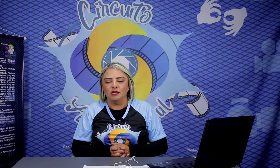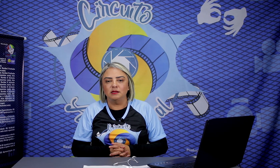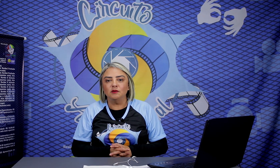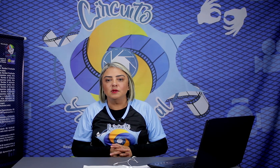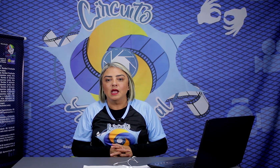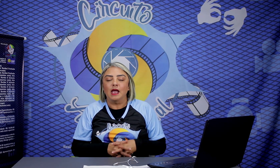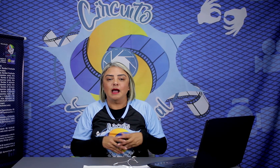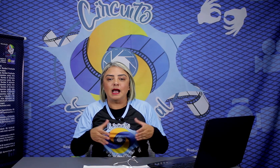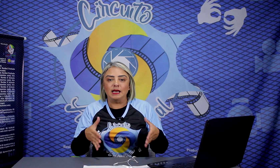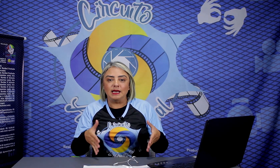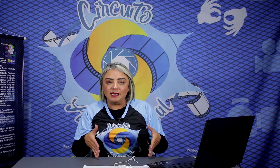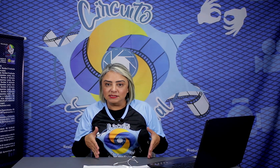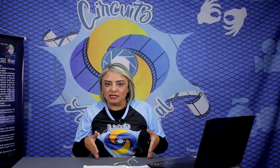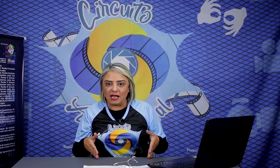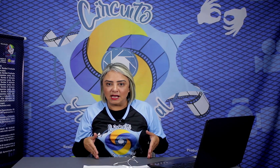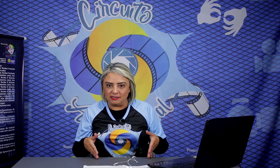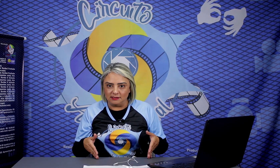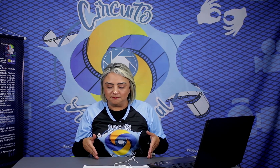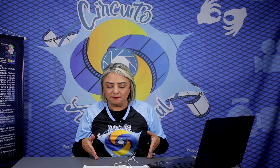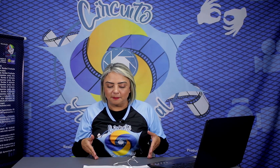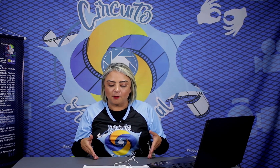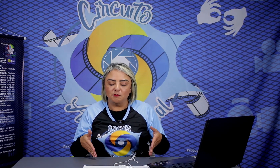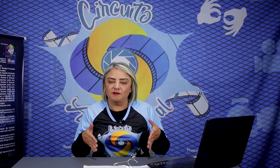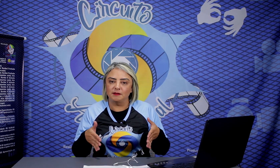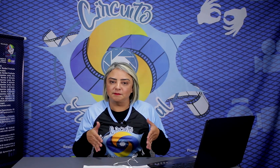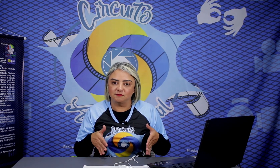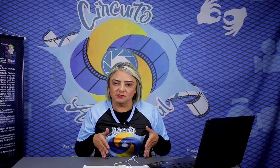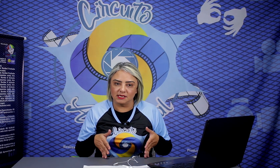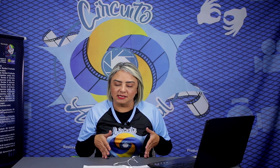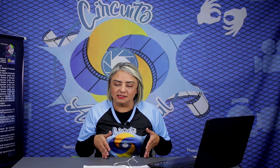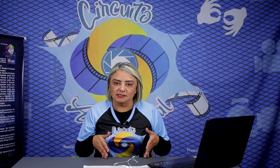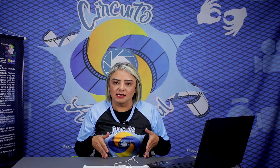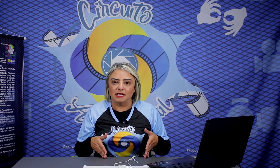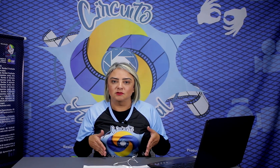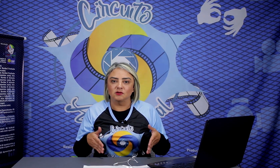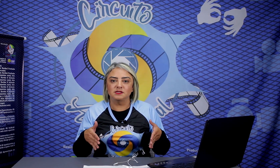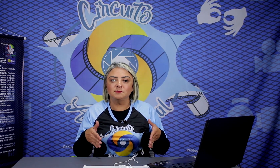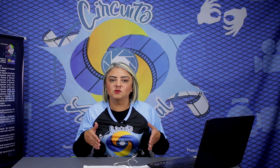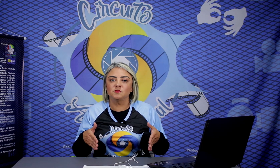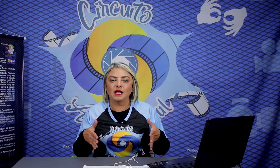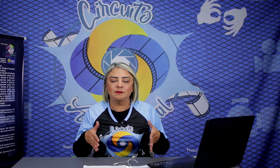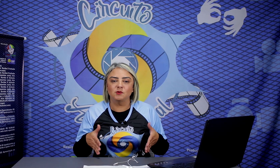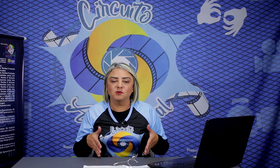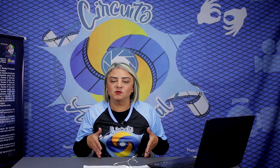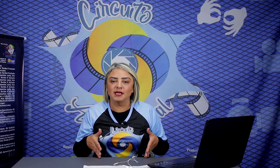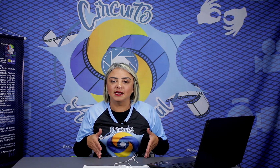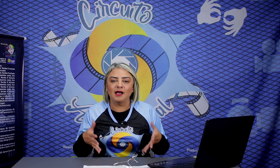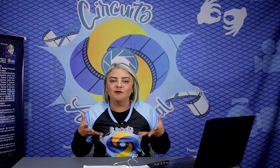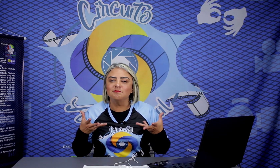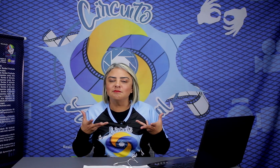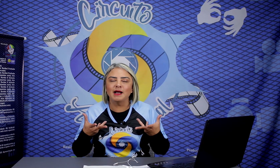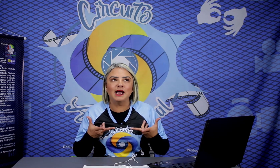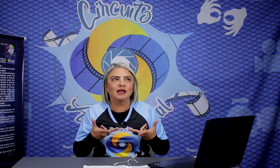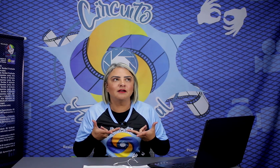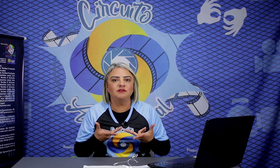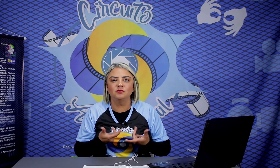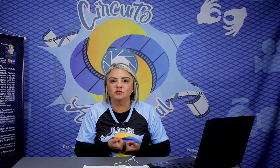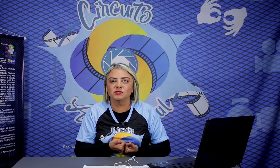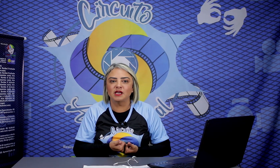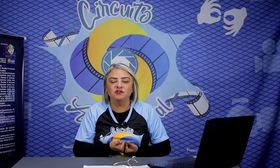Então, a lei está aí, como eu falei para vocês, nós temos um arcabouço legal maravilhoso, serve de